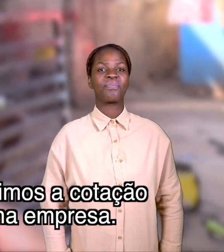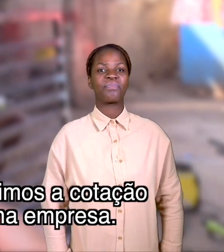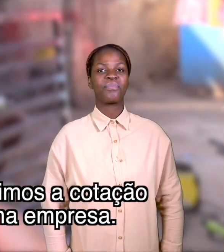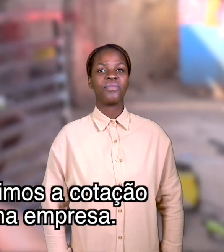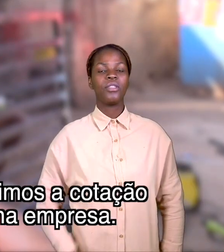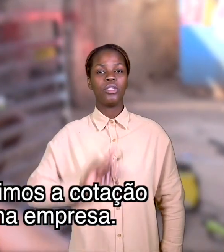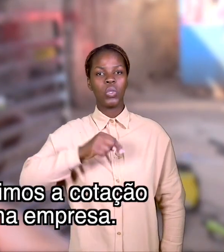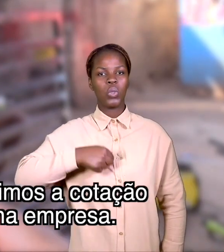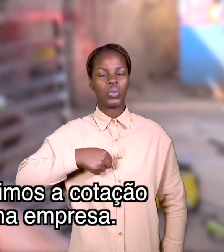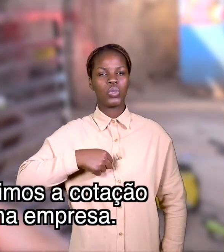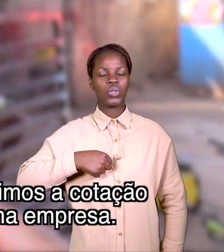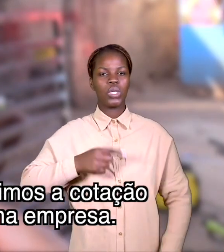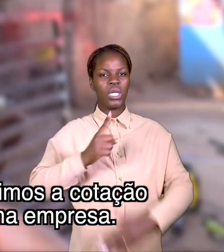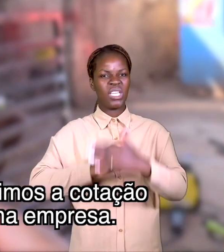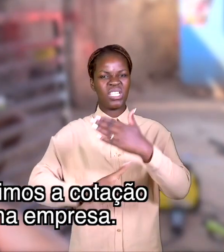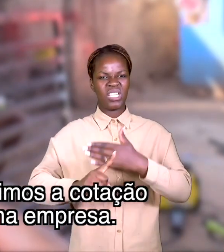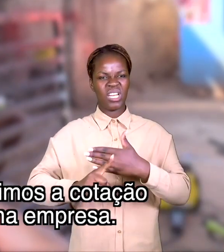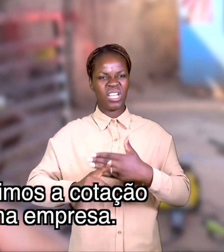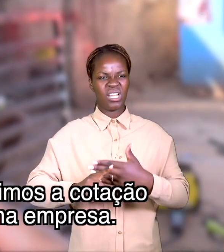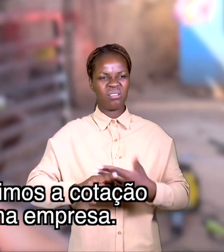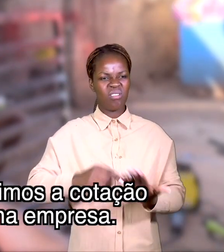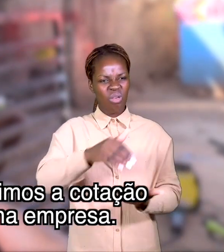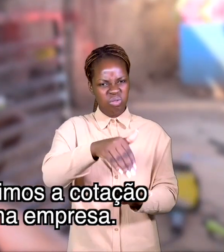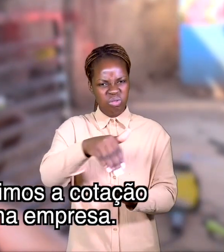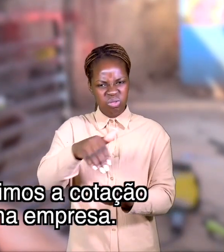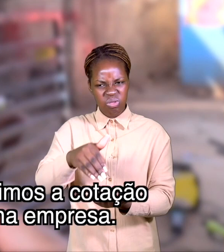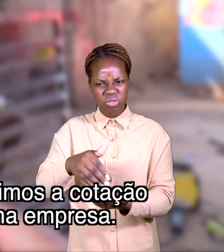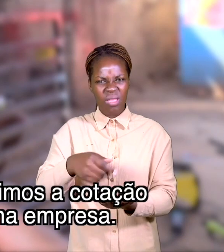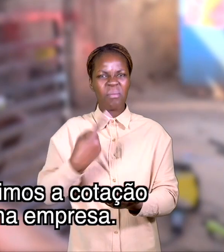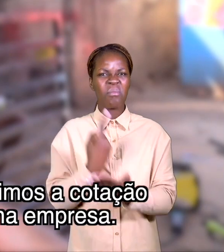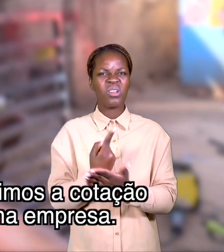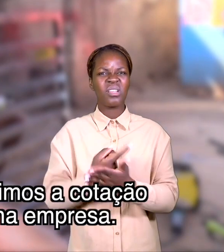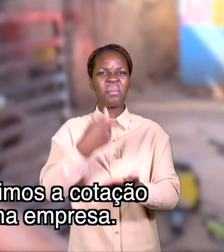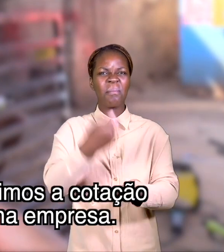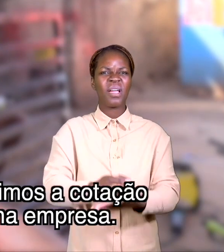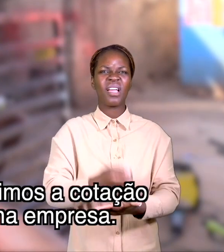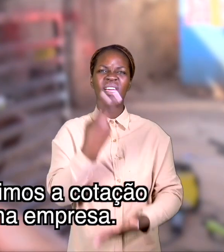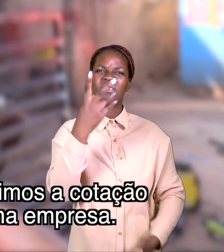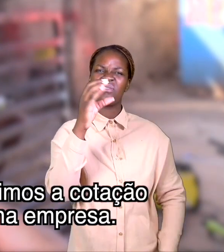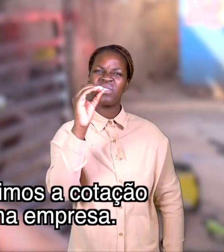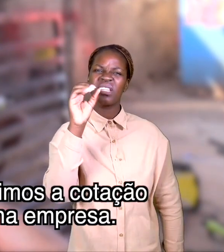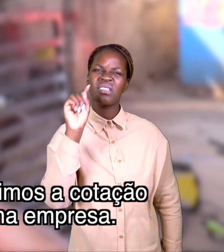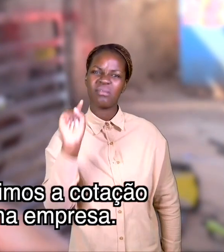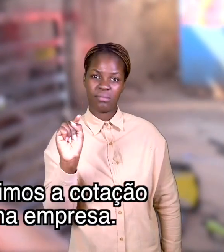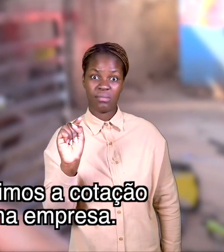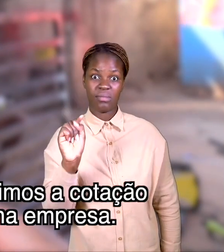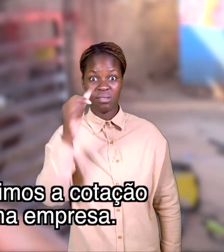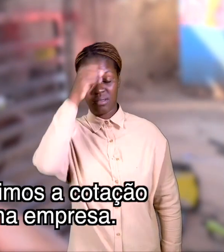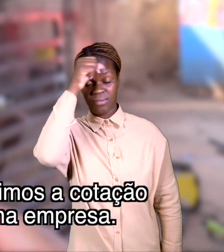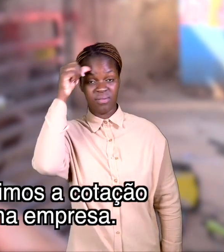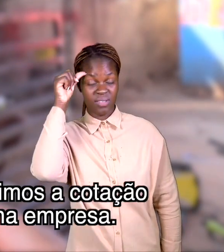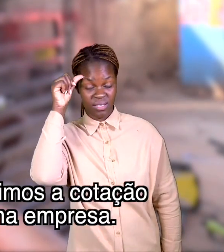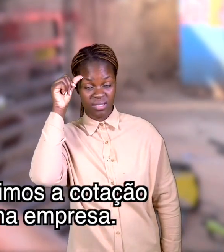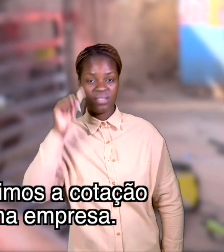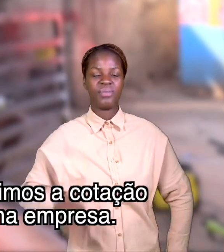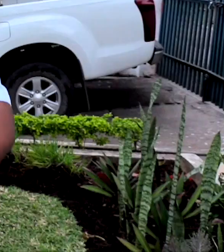fomos perguntar, quando fomos pedir a cotação e saiu por aí 20 mil para pagar o BER ali